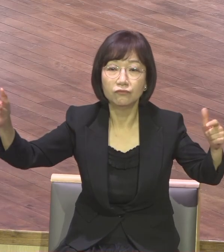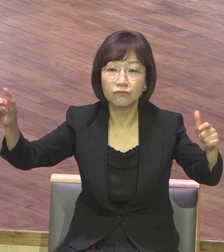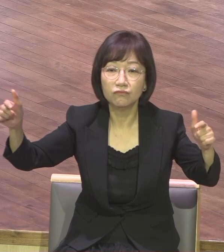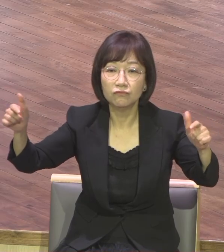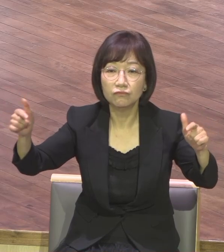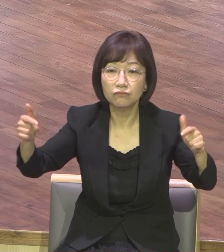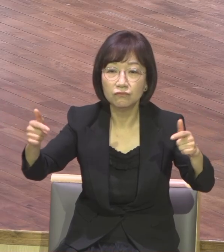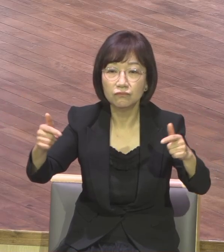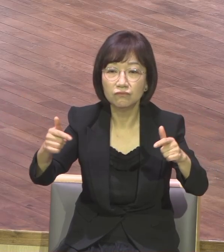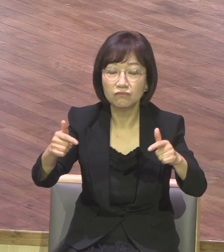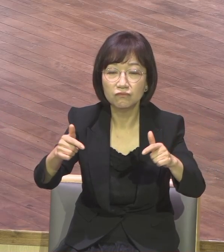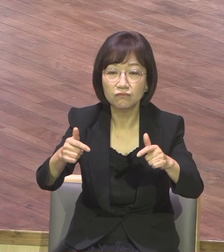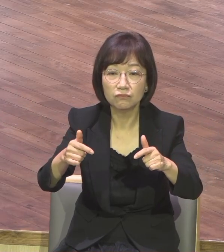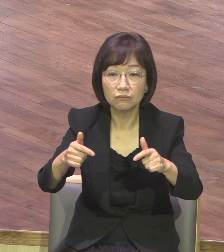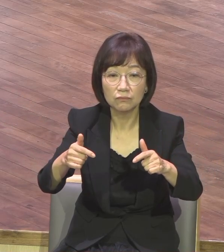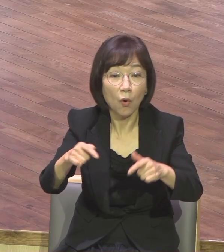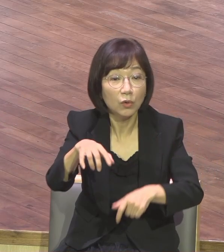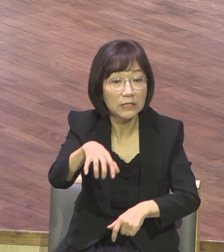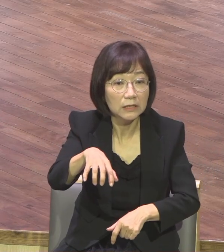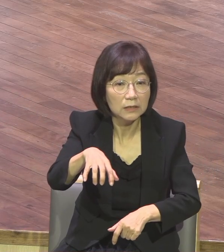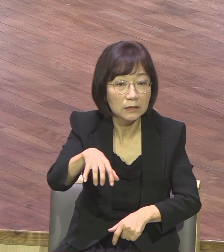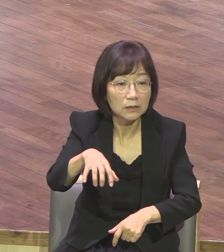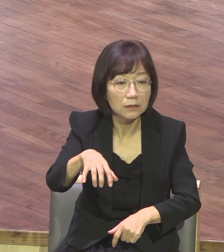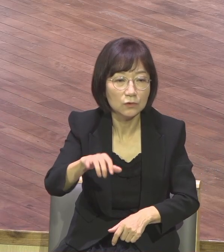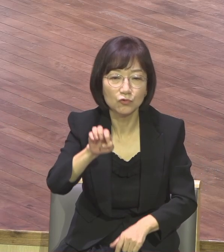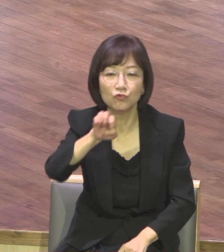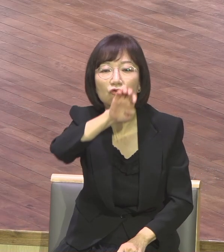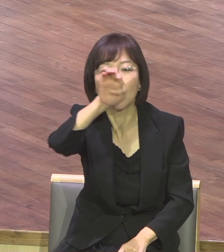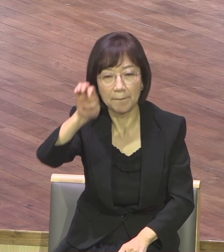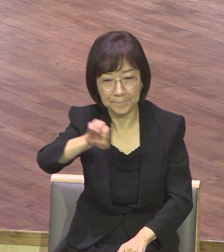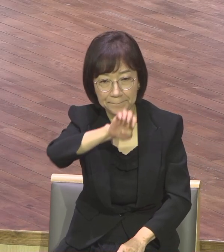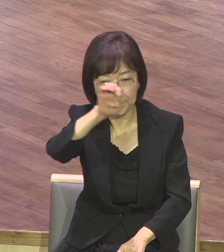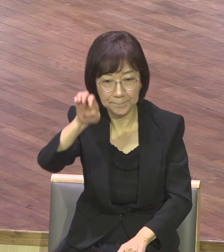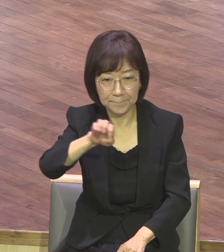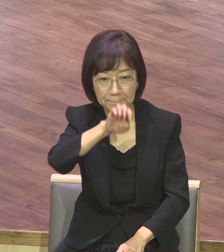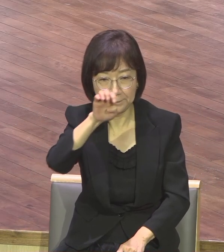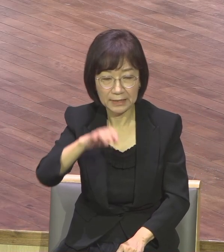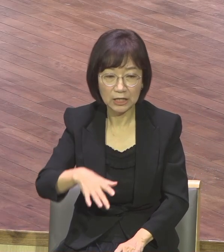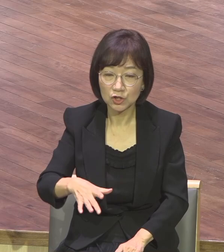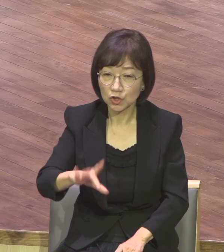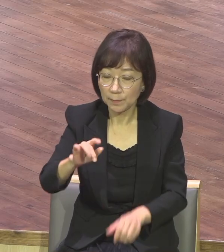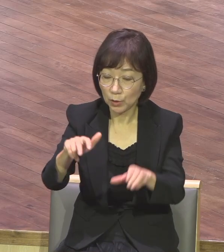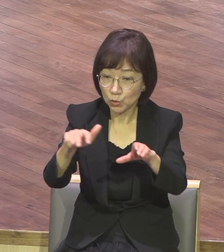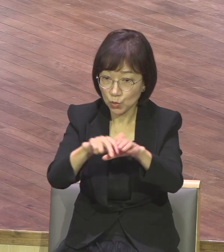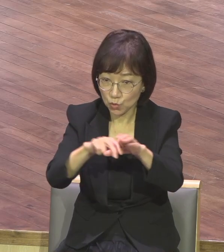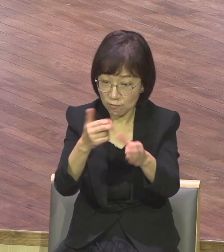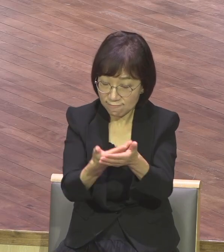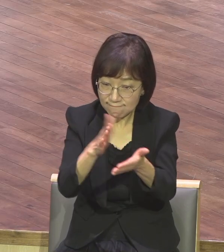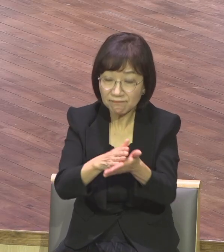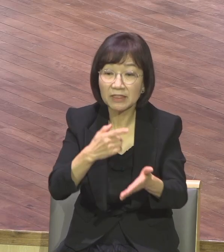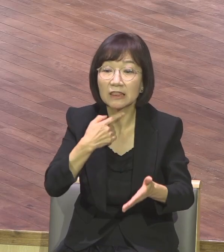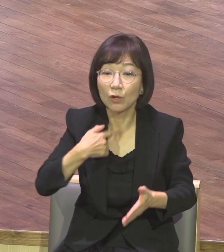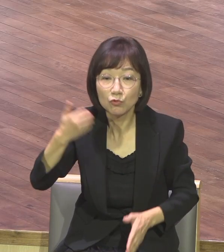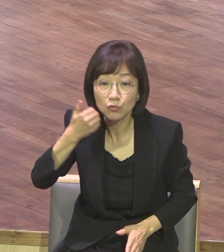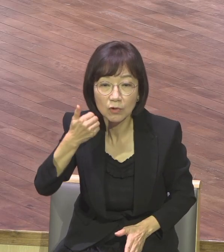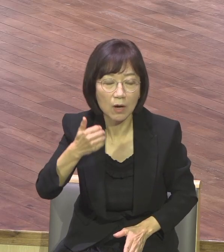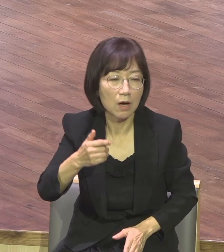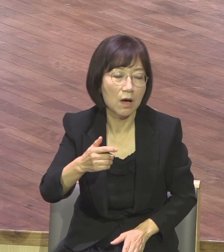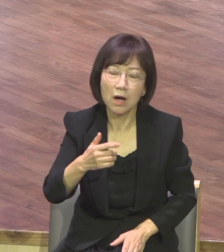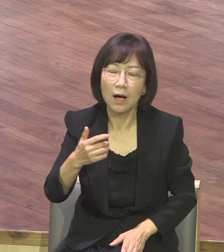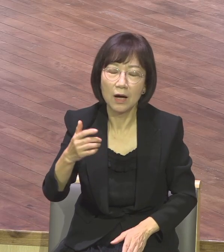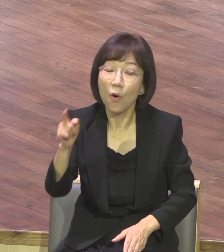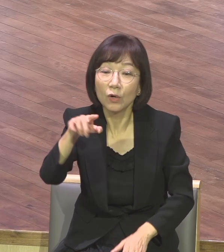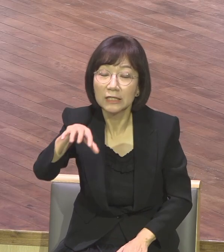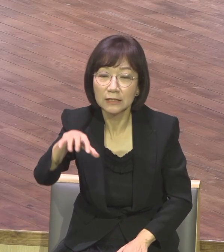닫았습니다. 종교개혁한 독일 교회 없습니다. 하나도. 이따 이스본들 신신학 완전히 갓